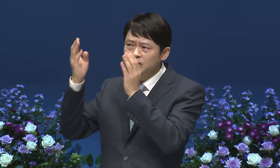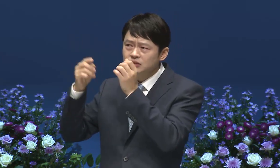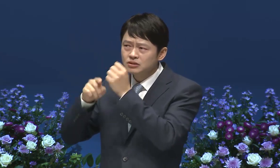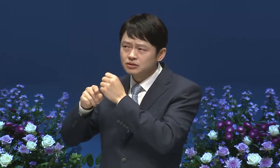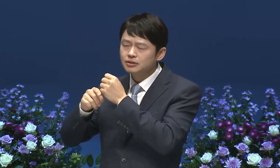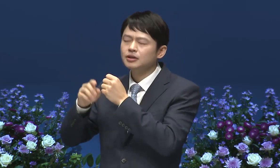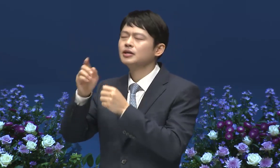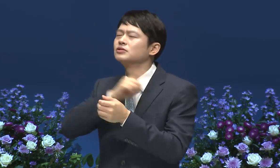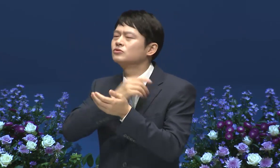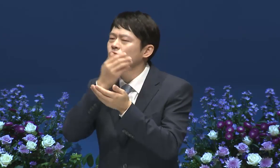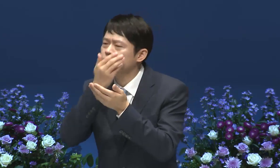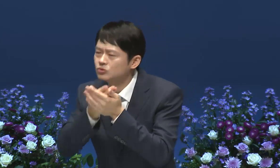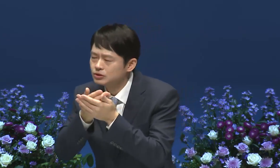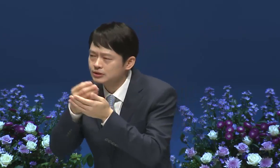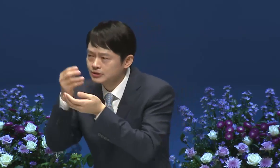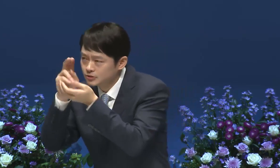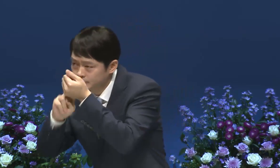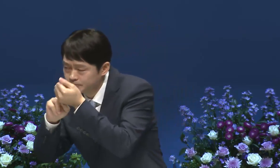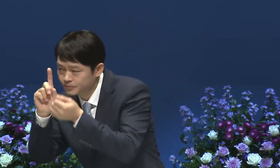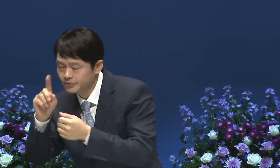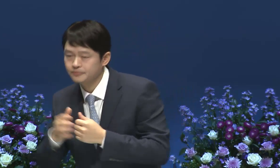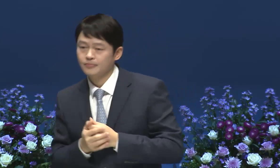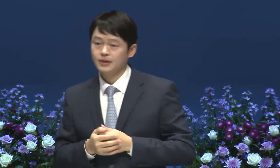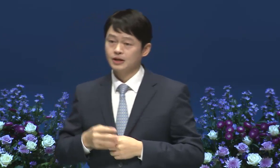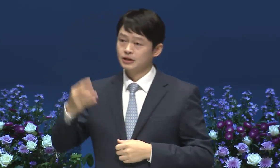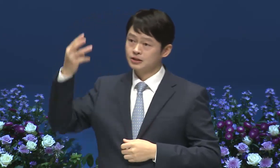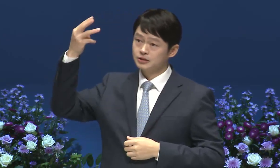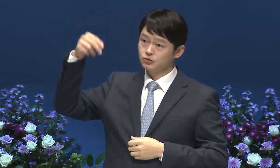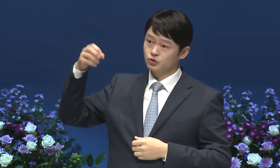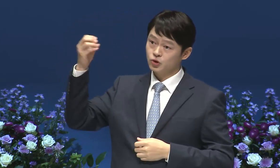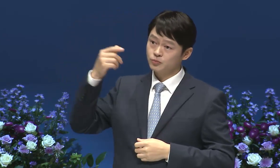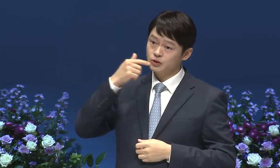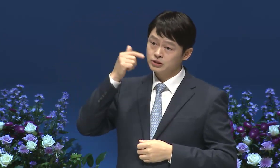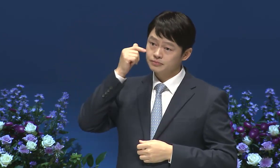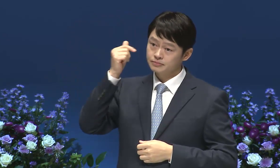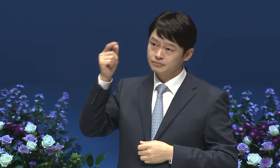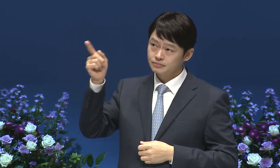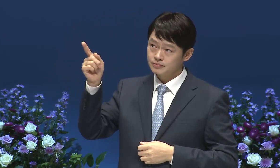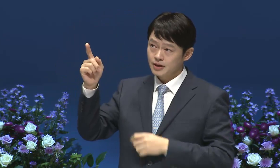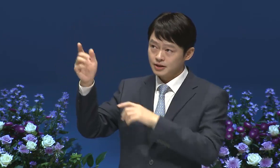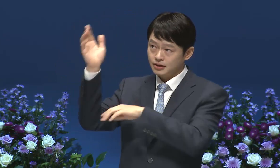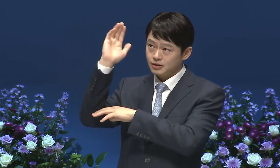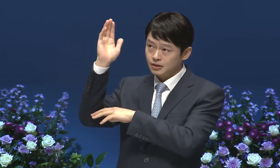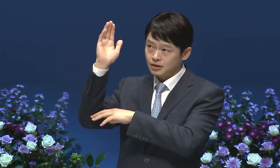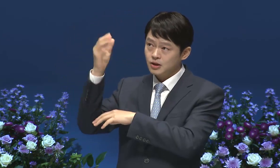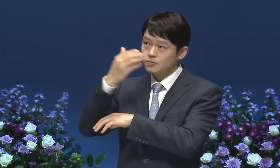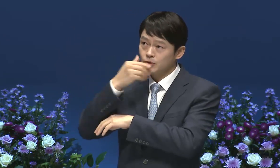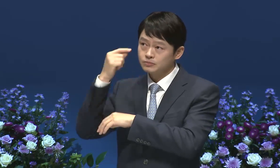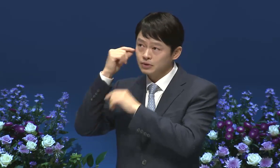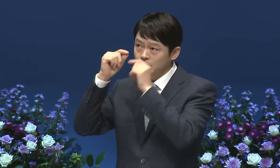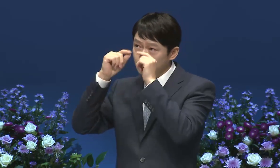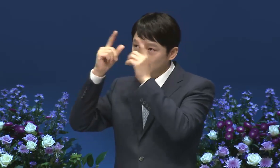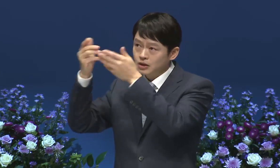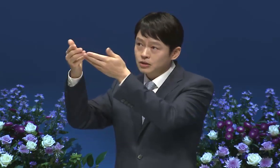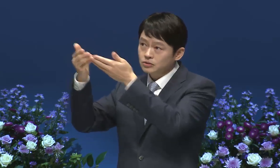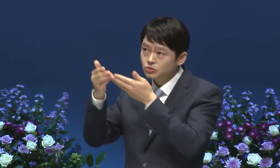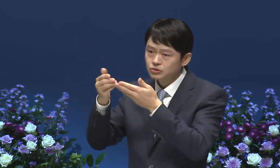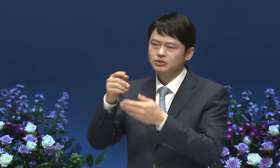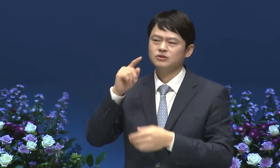오히려 아 진짜 영적인 에바다가 이래서 필요하겠구나라는 것을 다시 한번 느꼈습니다. 또 류 목사님 메시지를